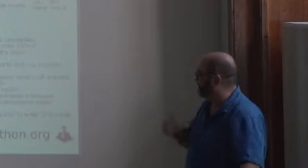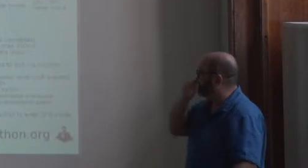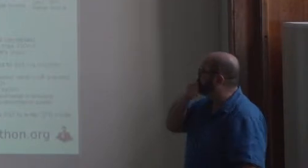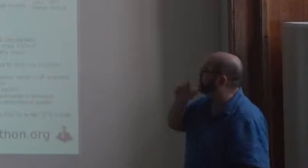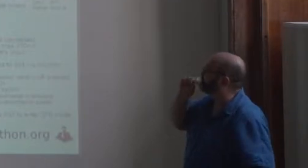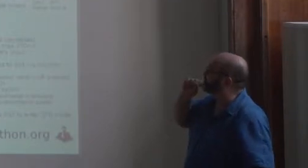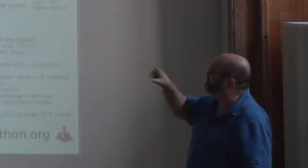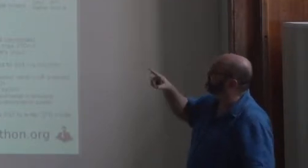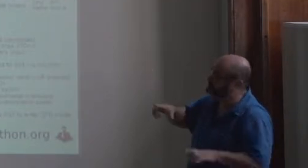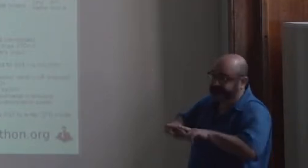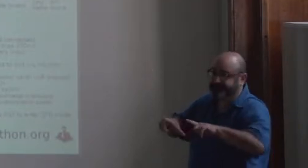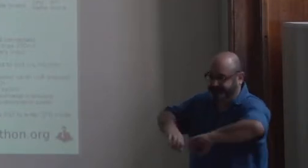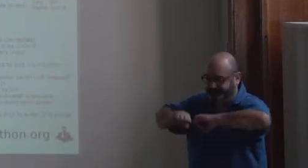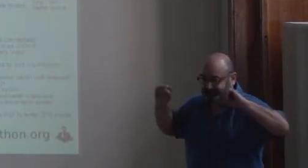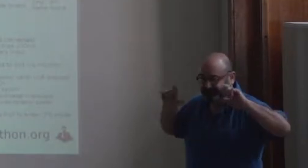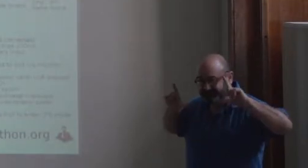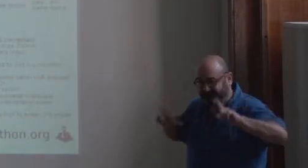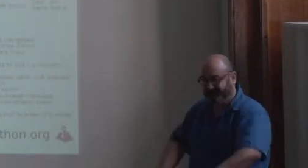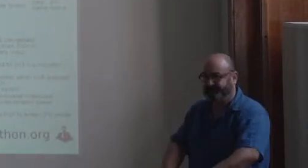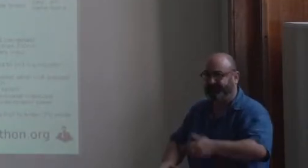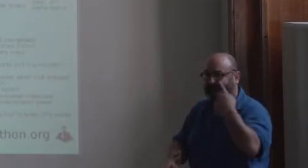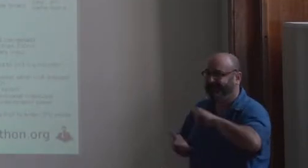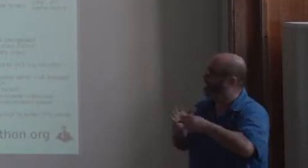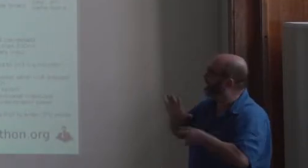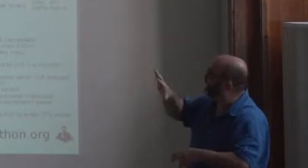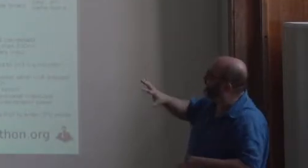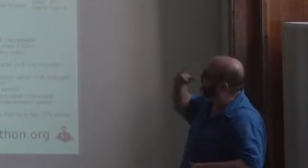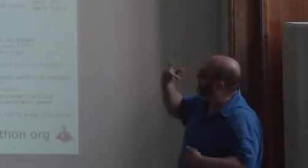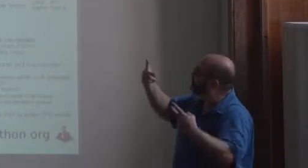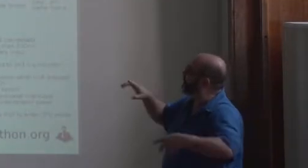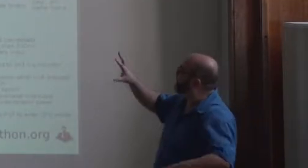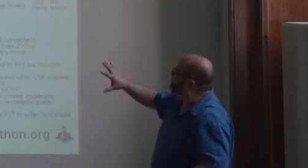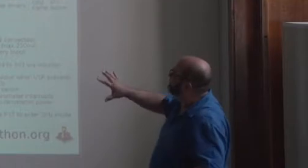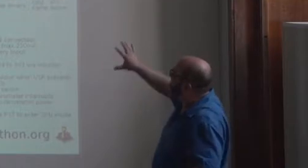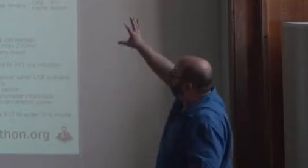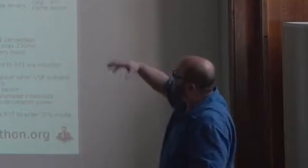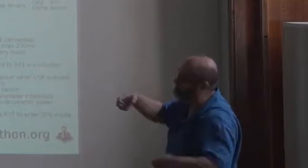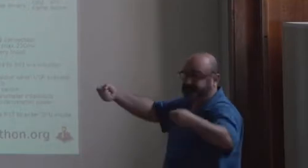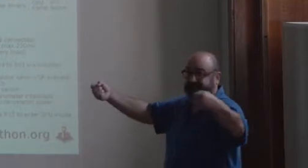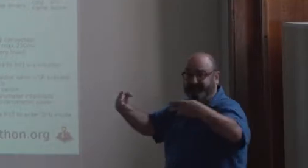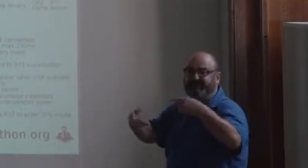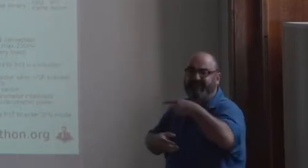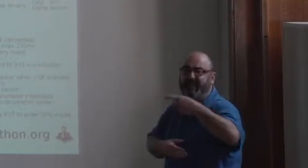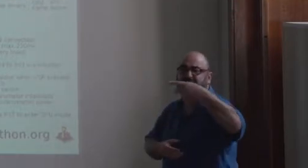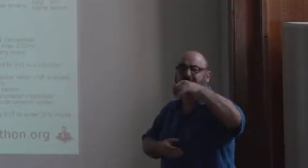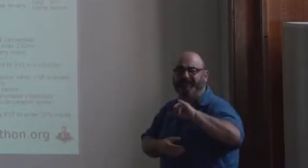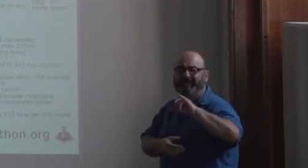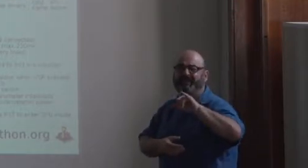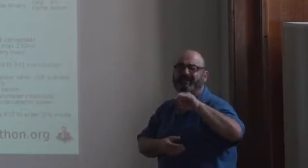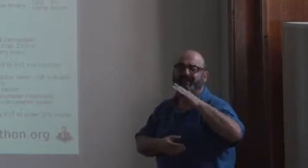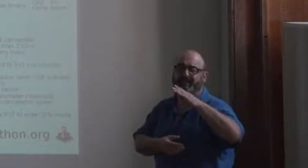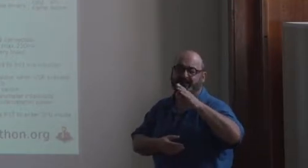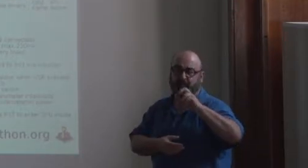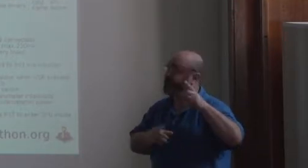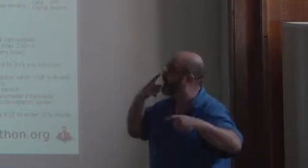Si on regarde un peu plus techniquement, vous tomberez vite sur des schémas comme ça. Ça, c'est le schéma de la pieboard. Et vous voyez en fait